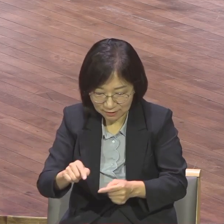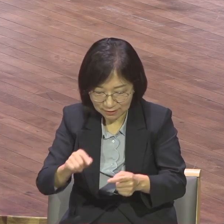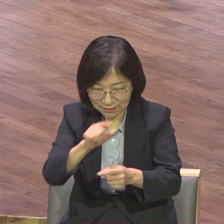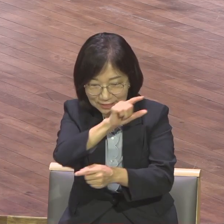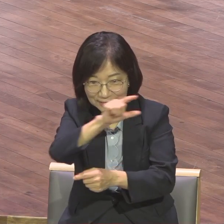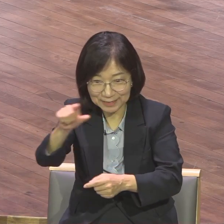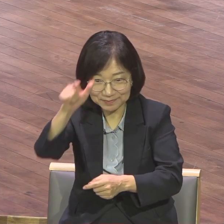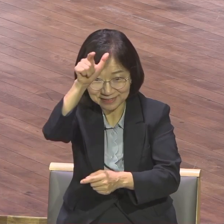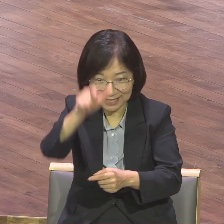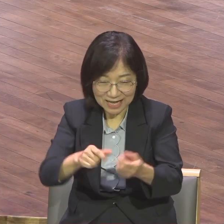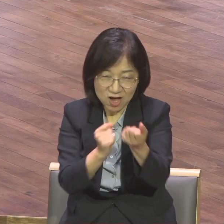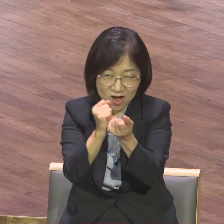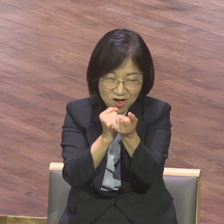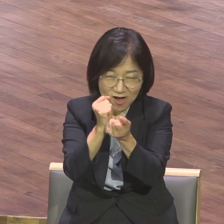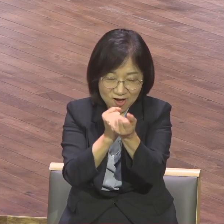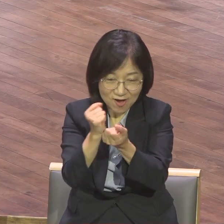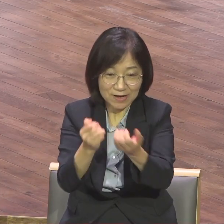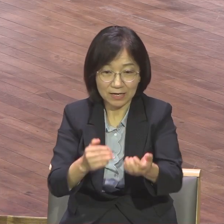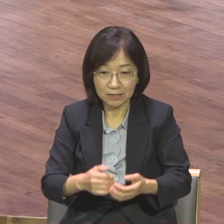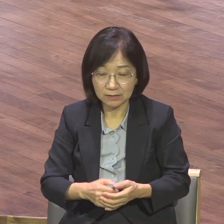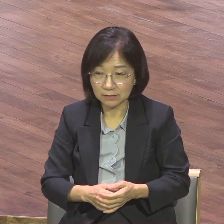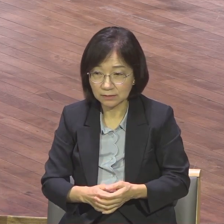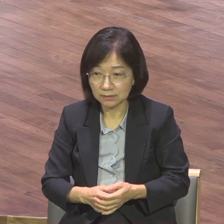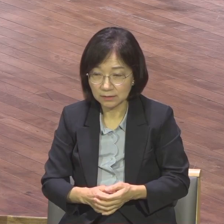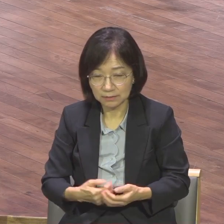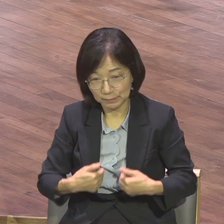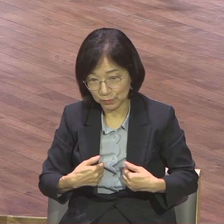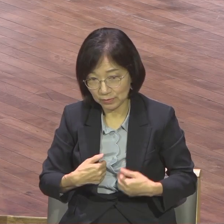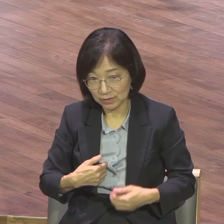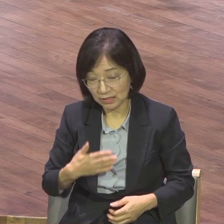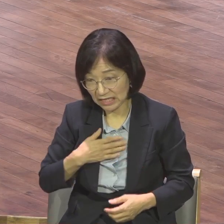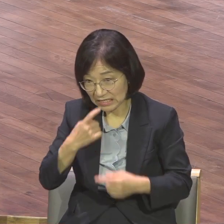돼. 백지 한번 던져볼까?